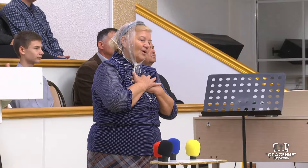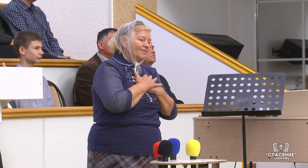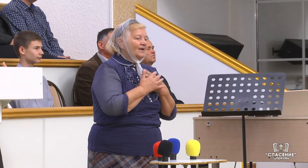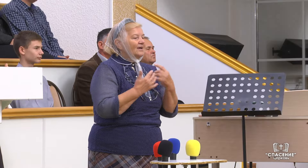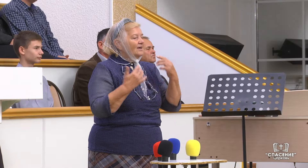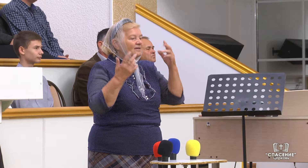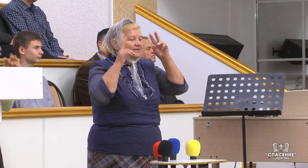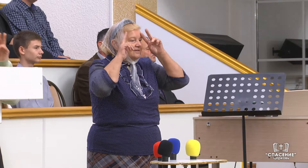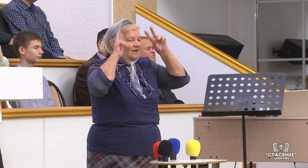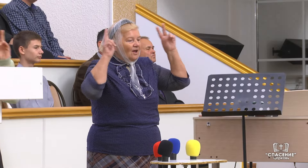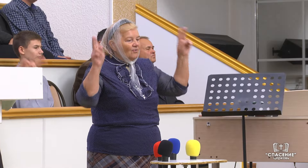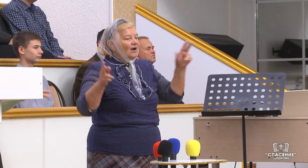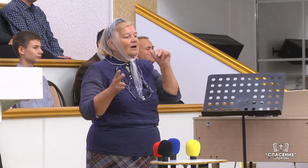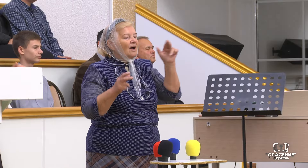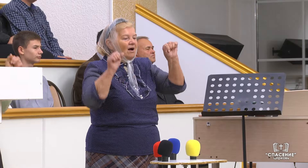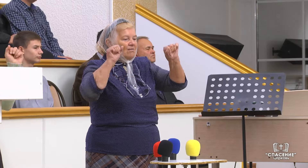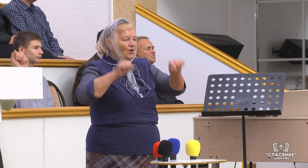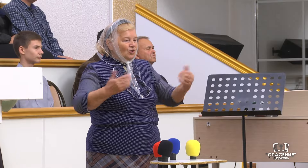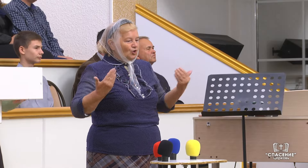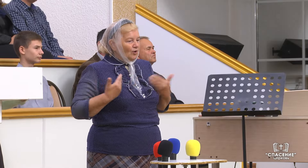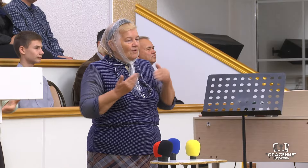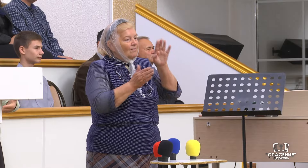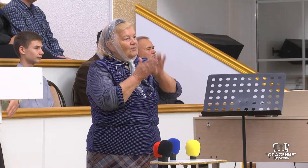знаю, как жить можно без тебя.